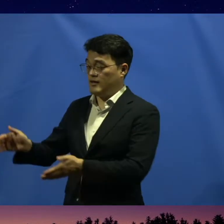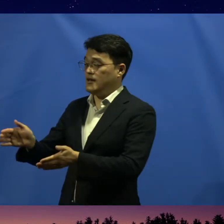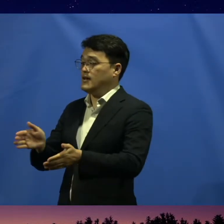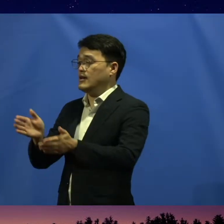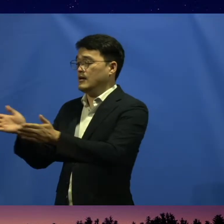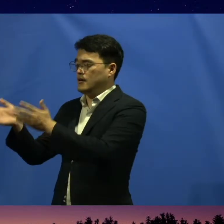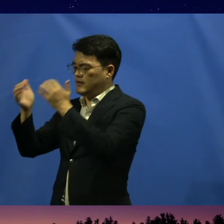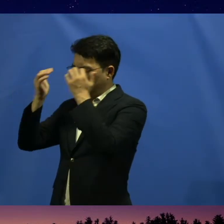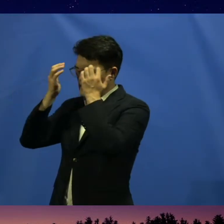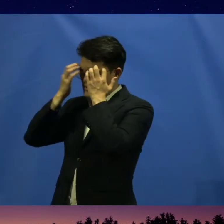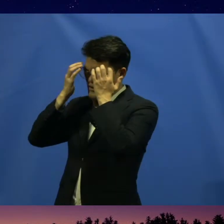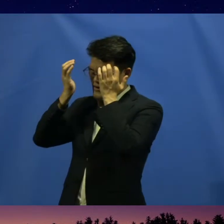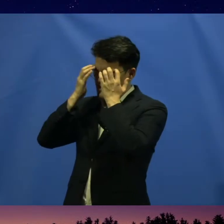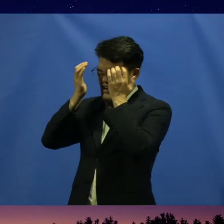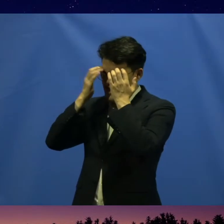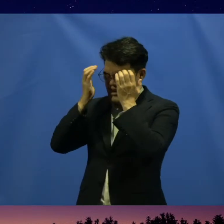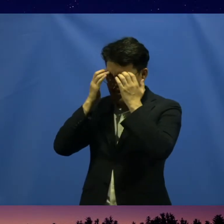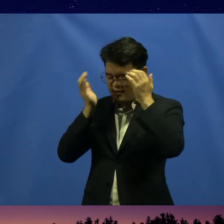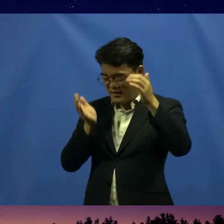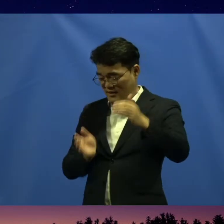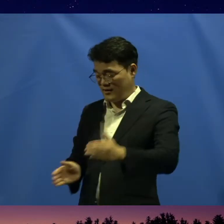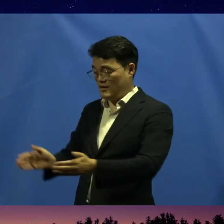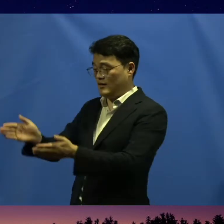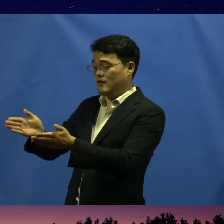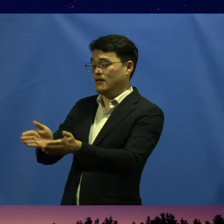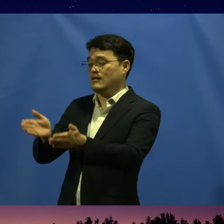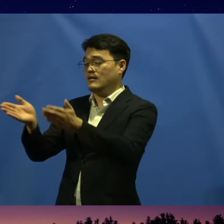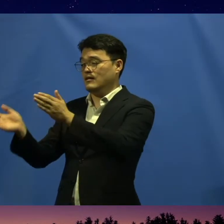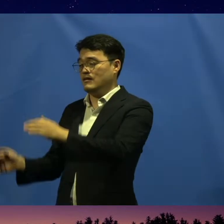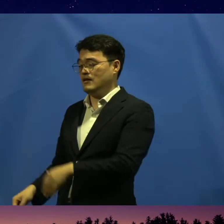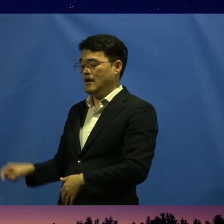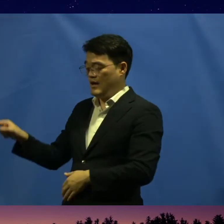이 길은 고난의 길